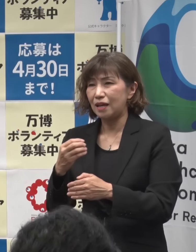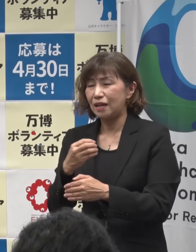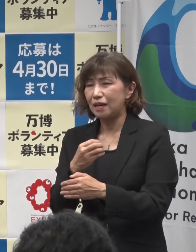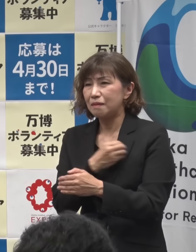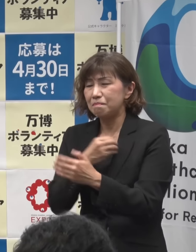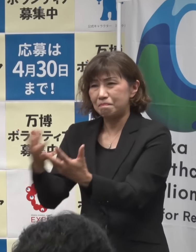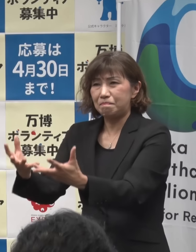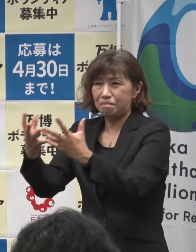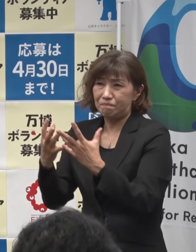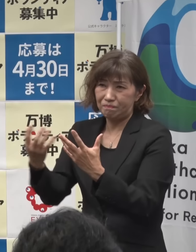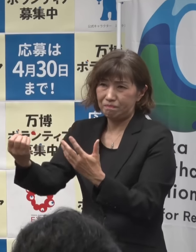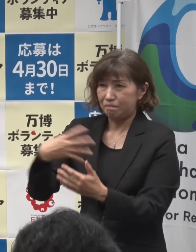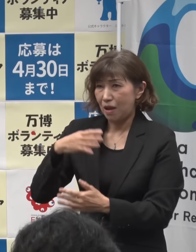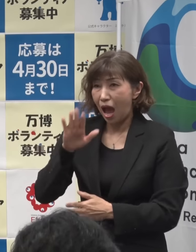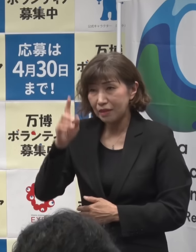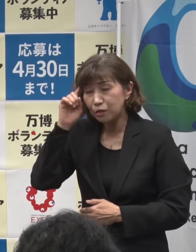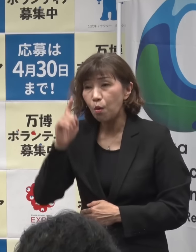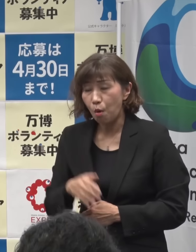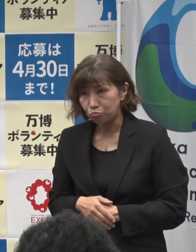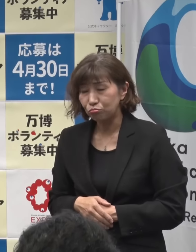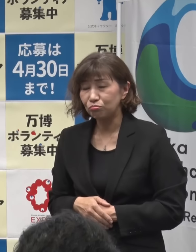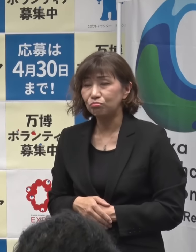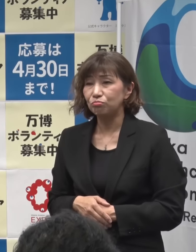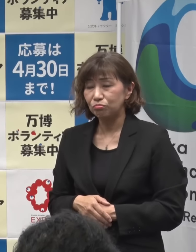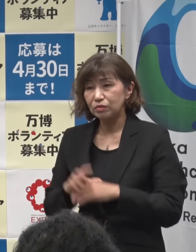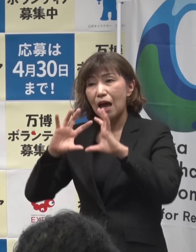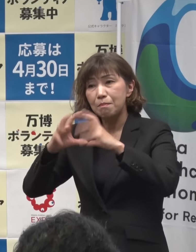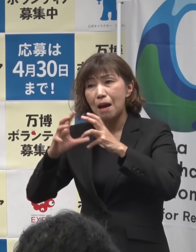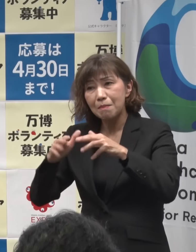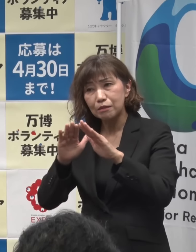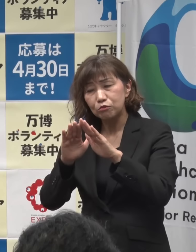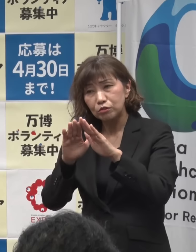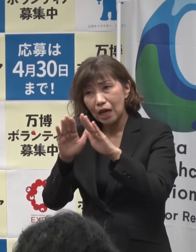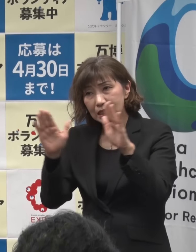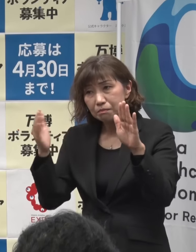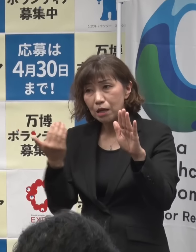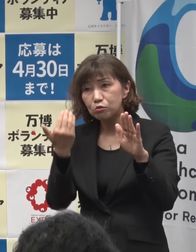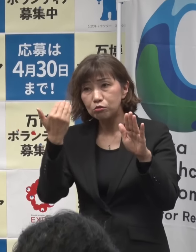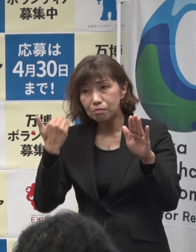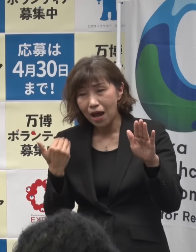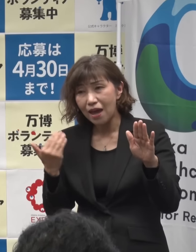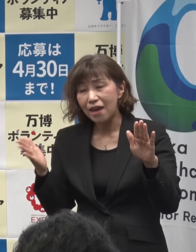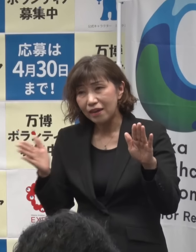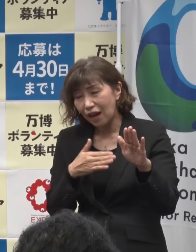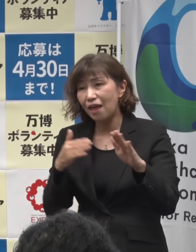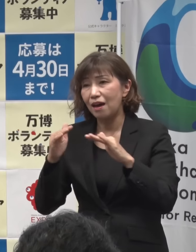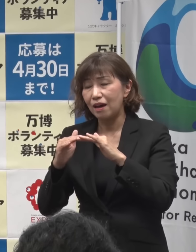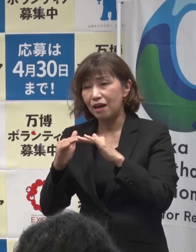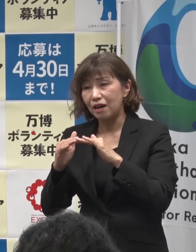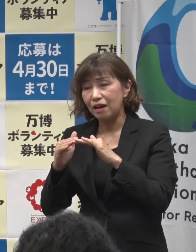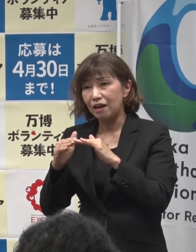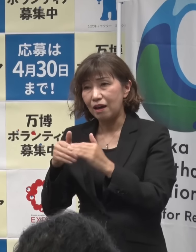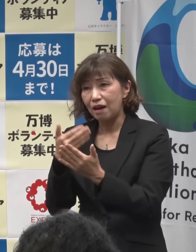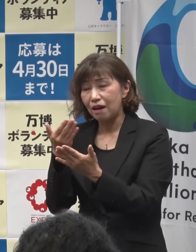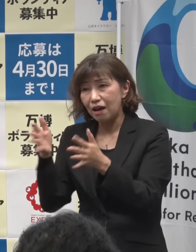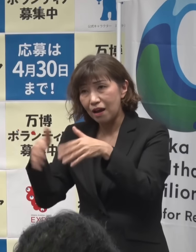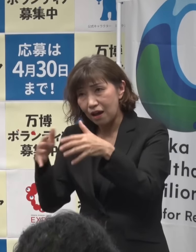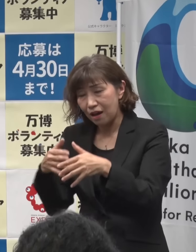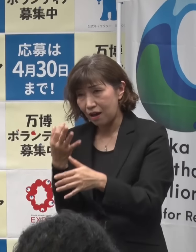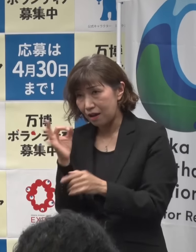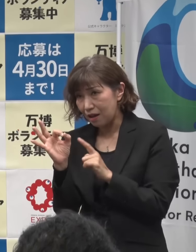として、いわゆる万博開幕前に導入するということは今現状というのはどの程